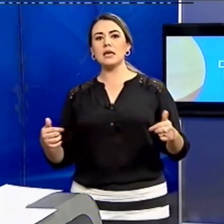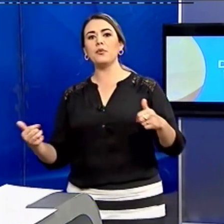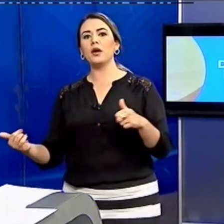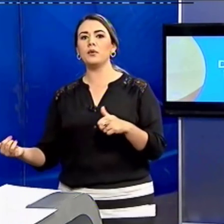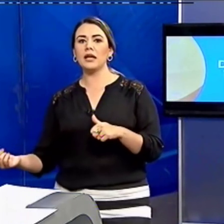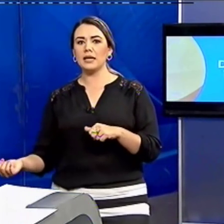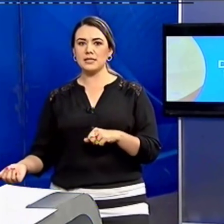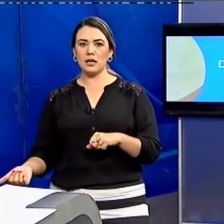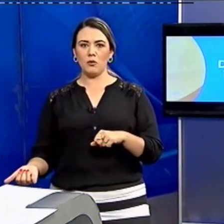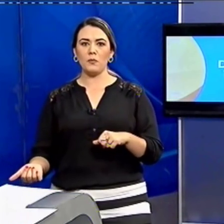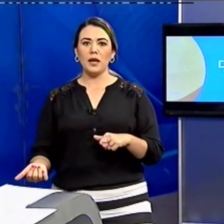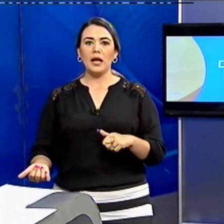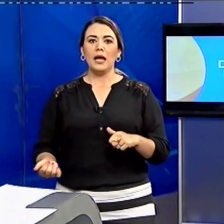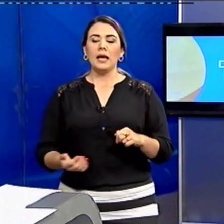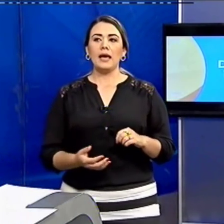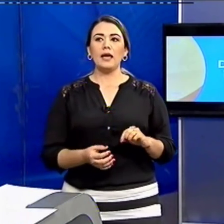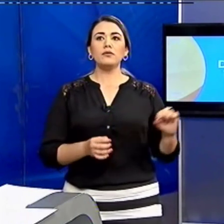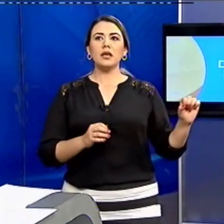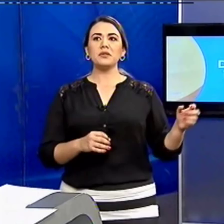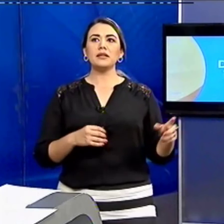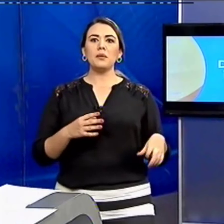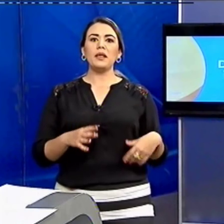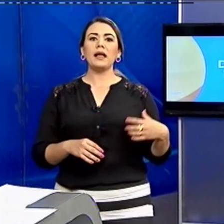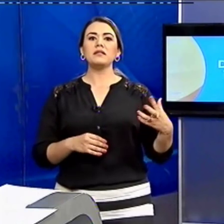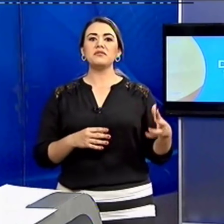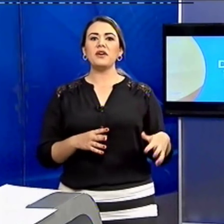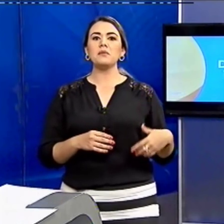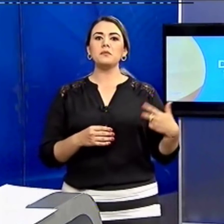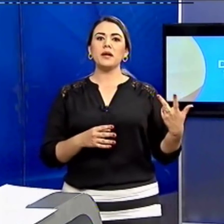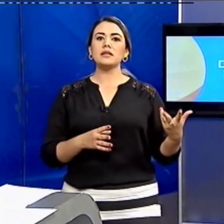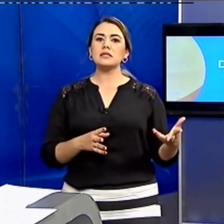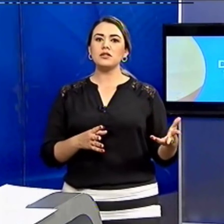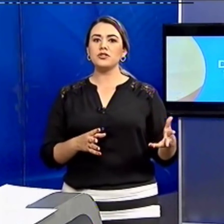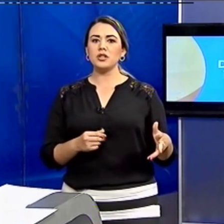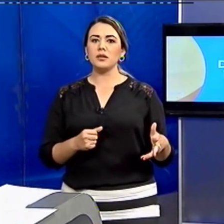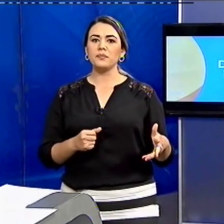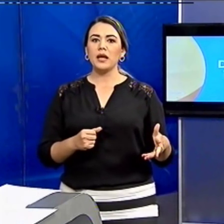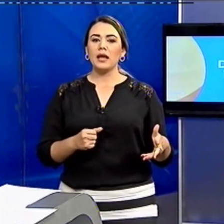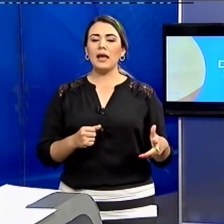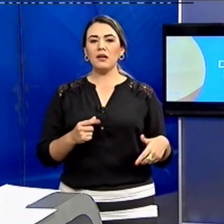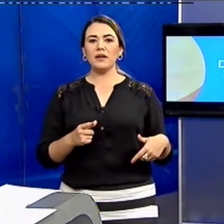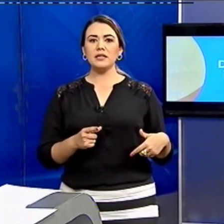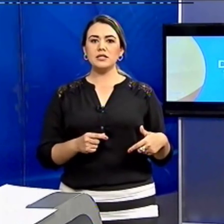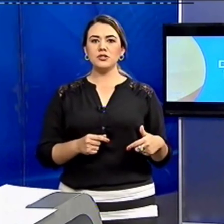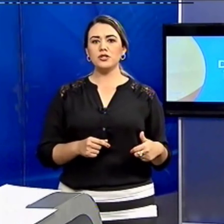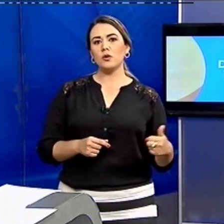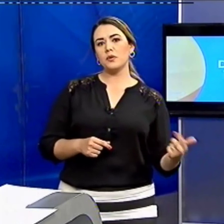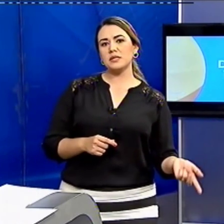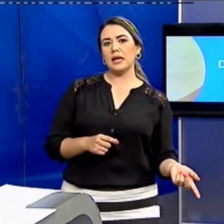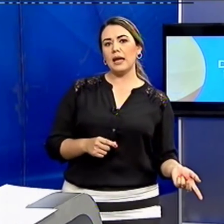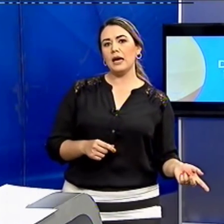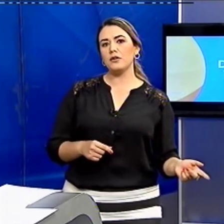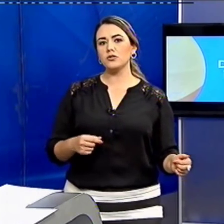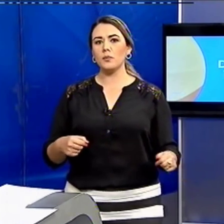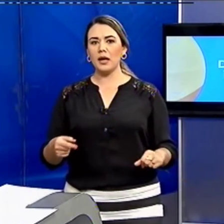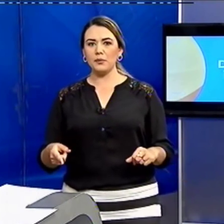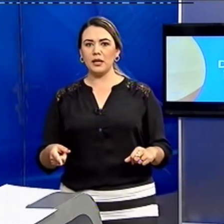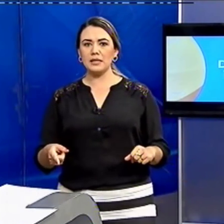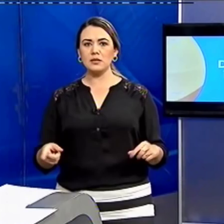recebo remuneração? Eu tenho determinada verba para incidir. Ela vai incidir sobre o salário ou sobre a remuneração?